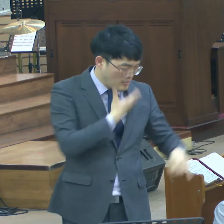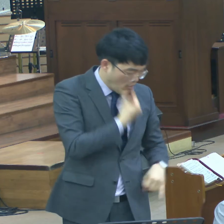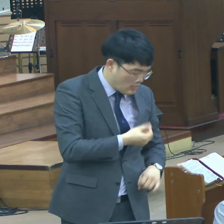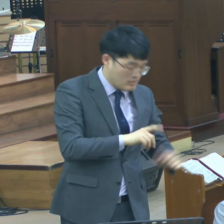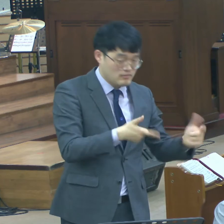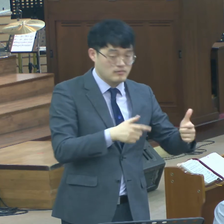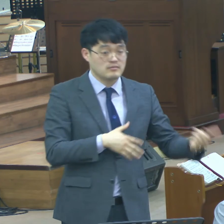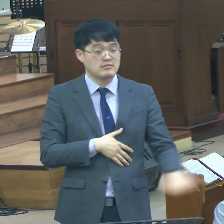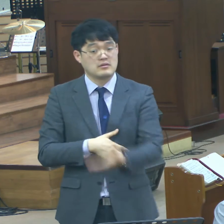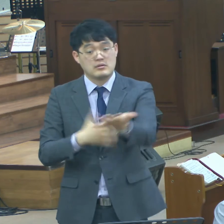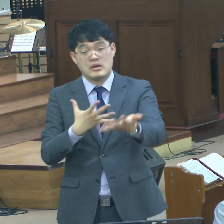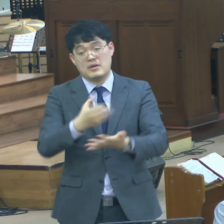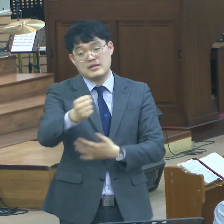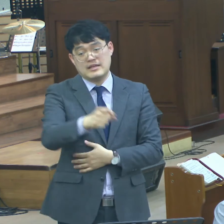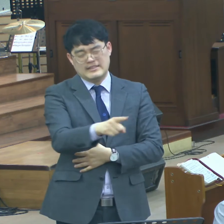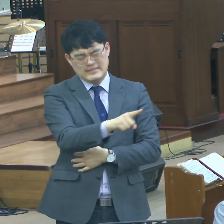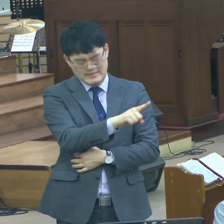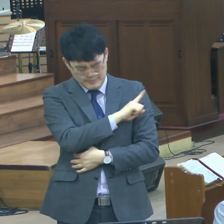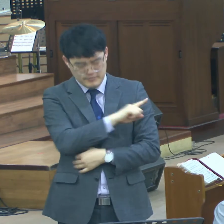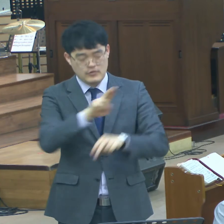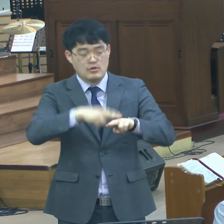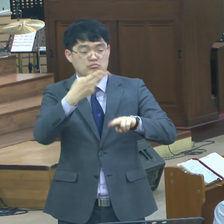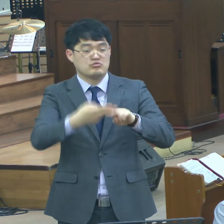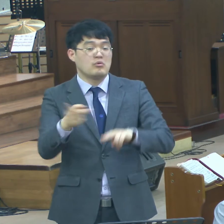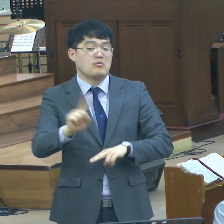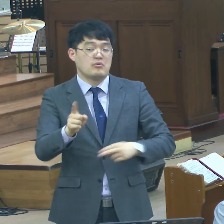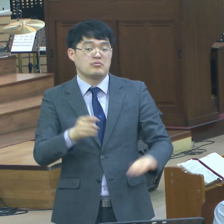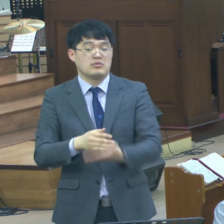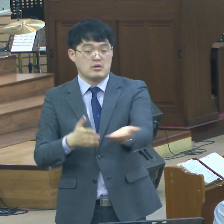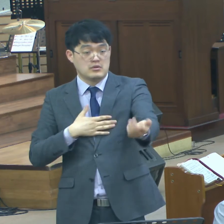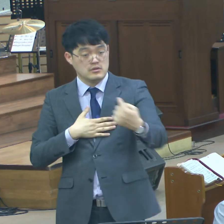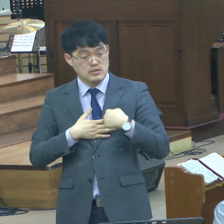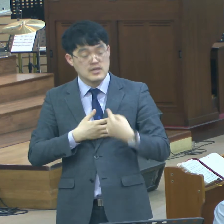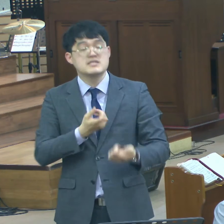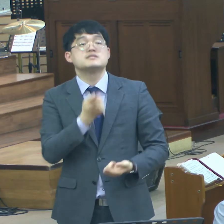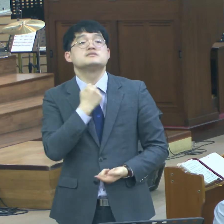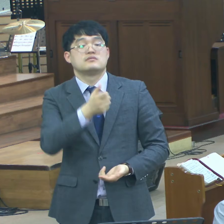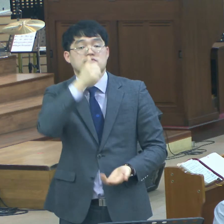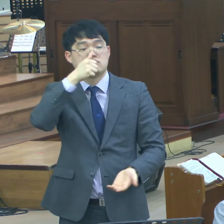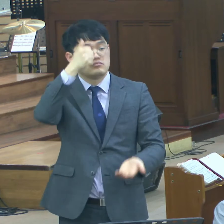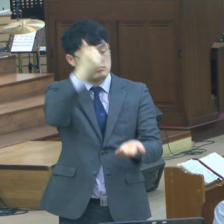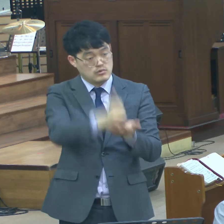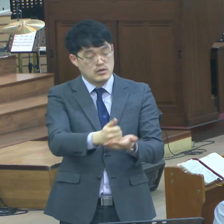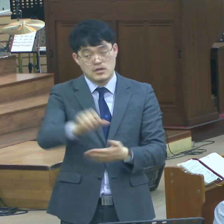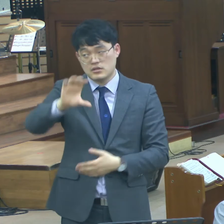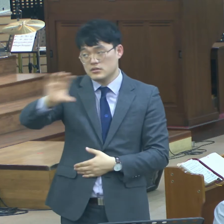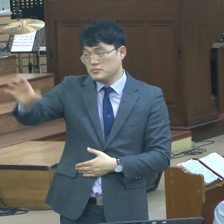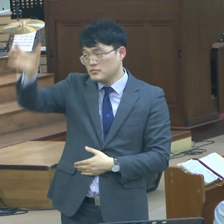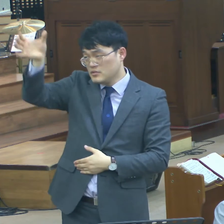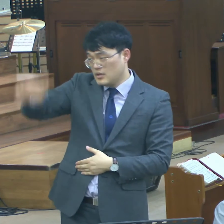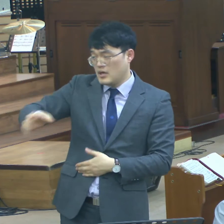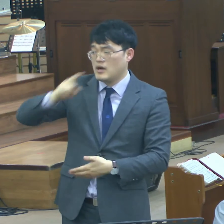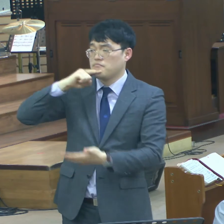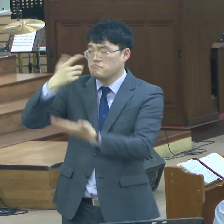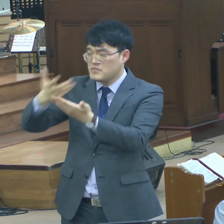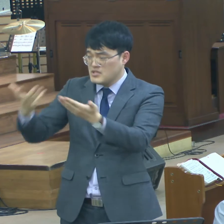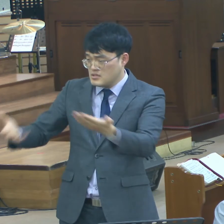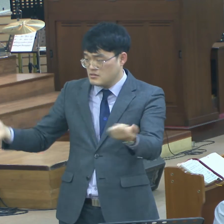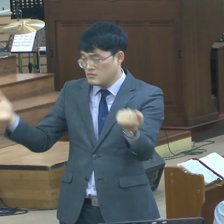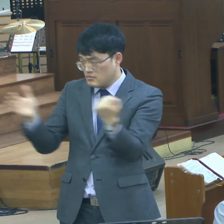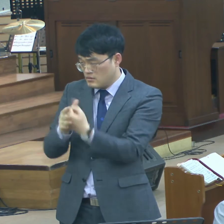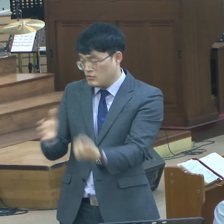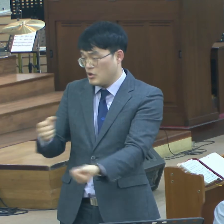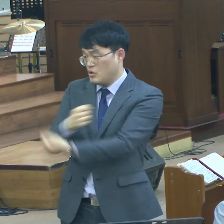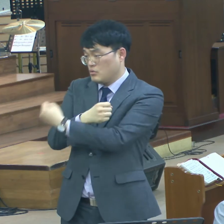아니에요. 여러분이 받은 가장 큰 선물은 여러분과 제가 지은 죄가 십자가의 피의 공로를